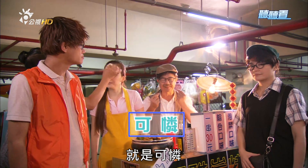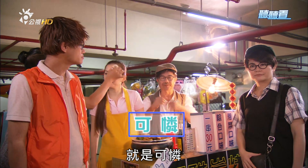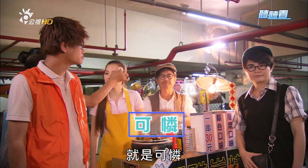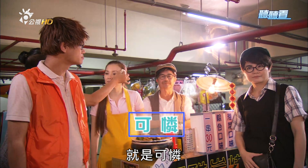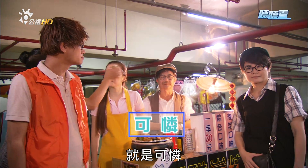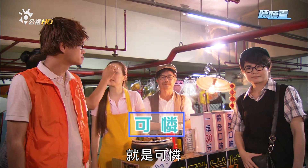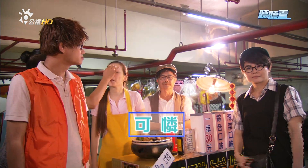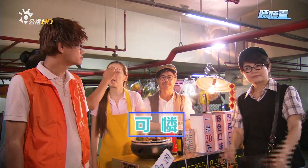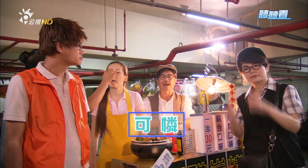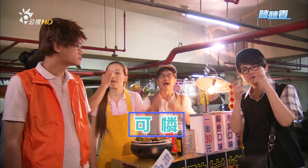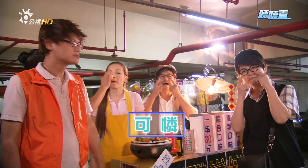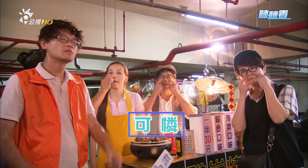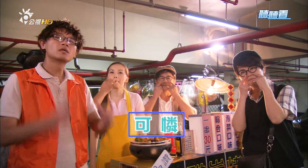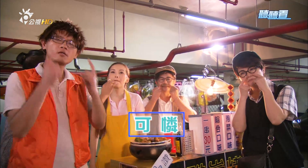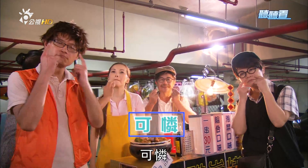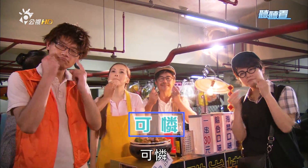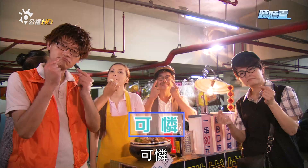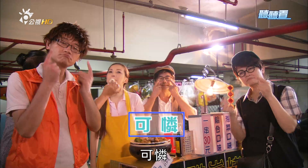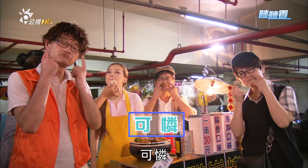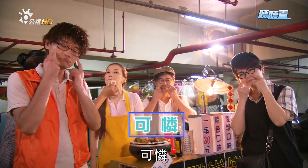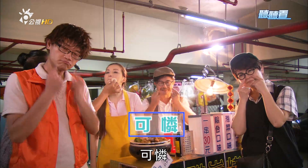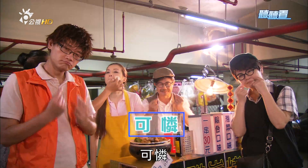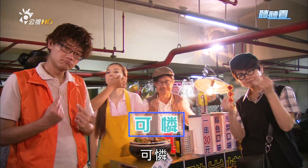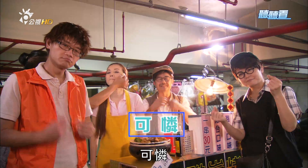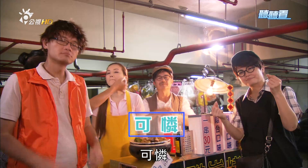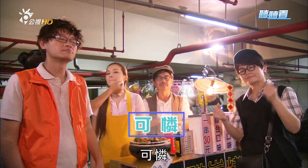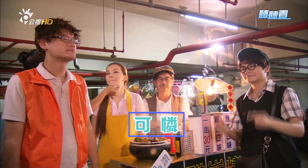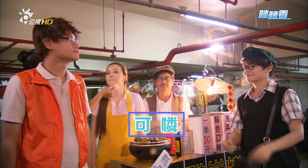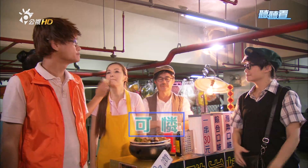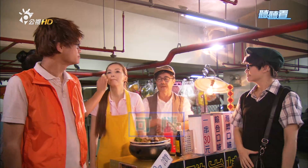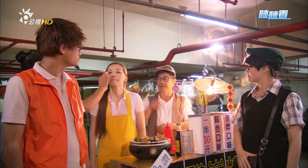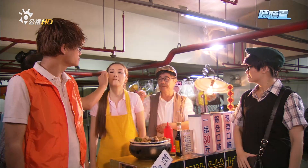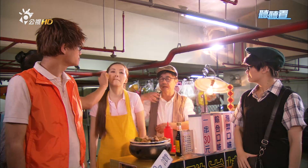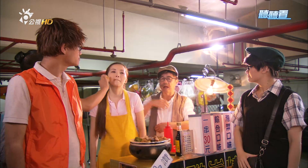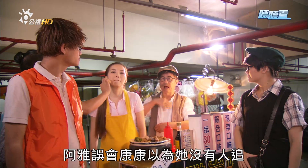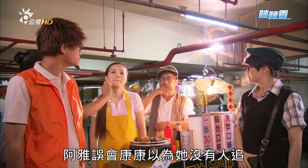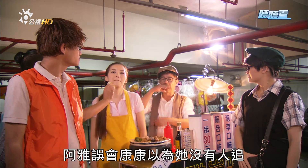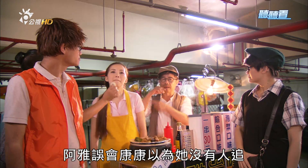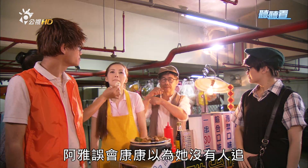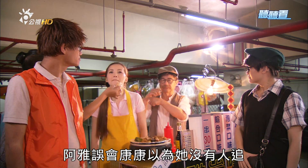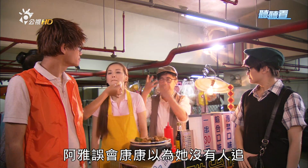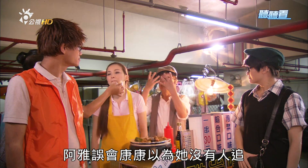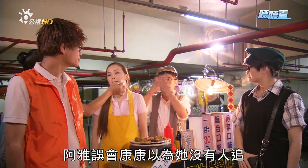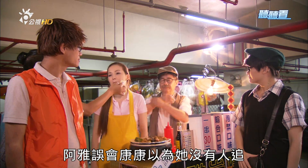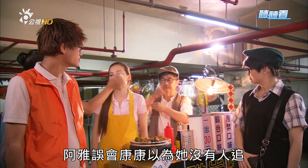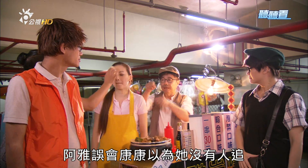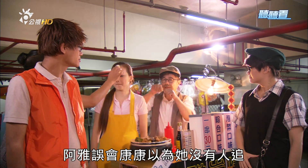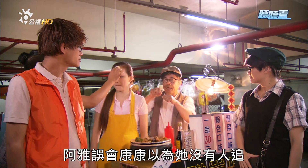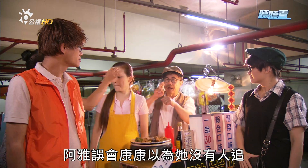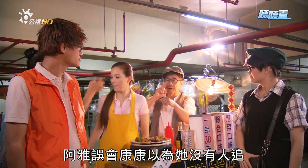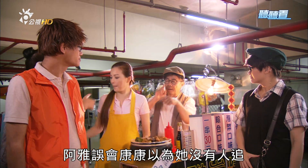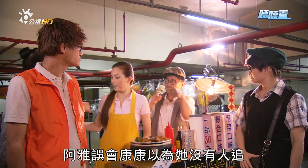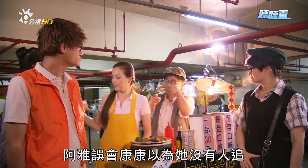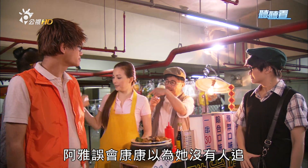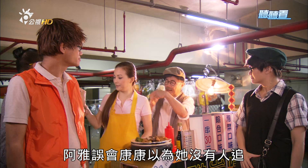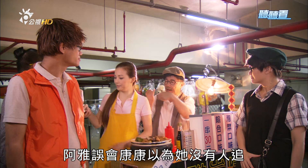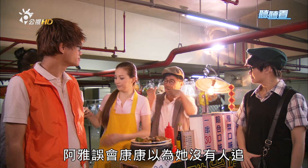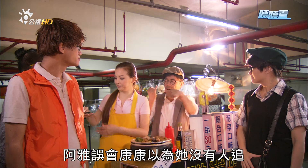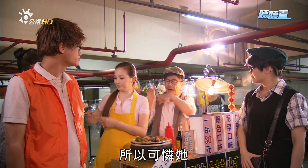怜， 可怜。 阿雅呢误会康康，以为他没有人追，所以